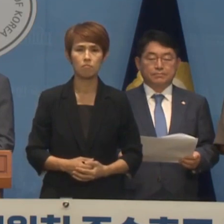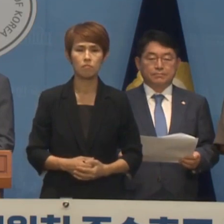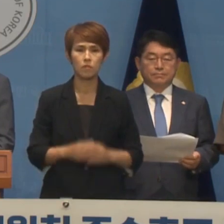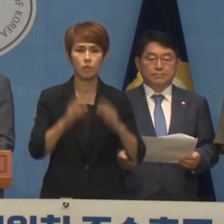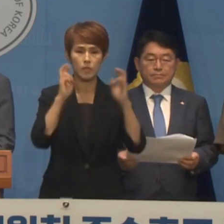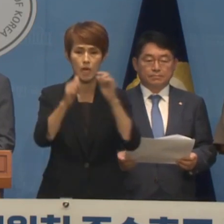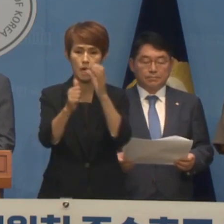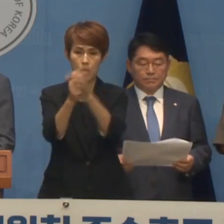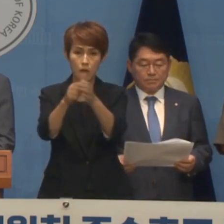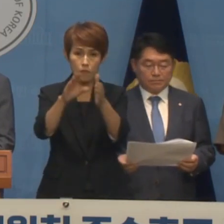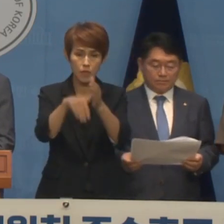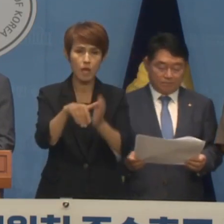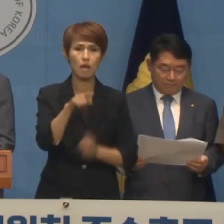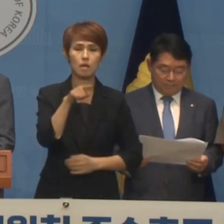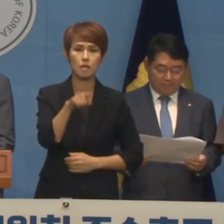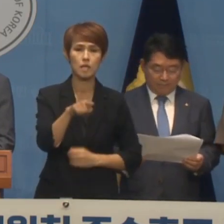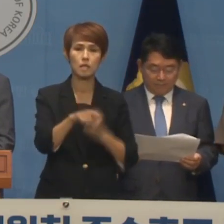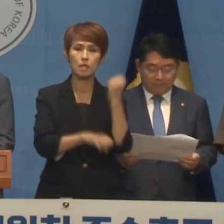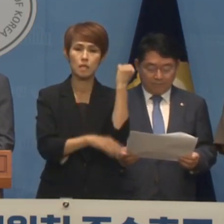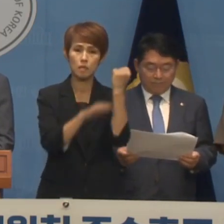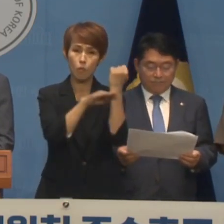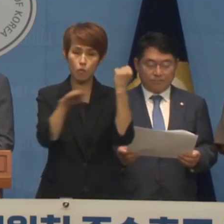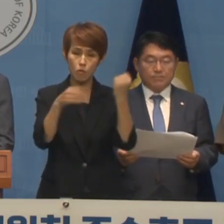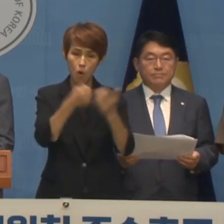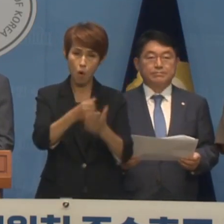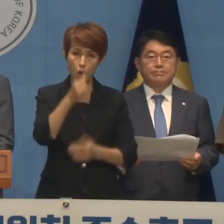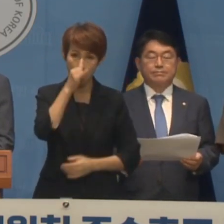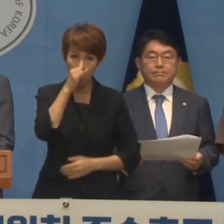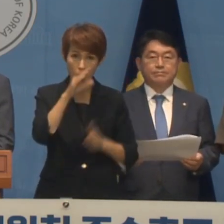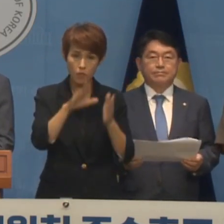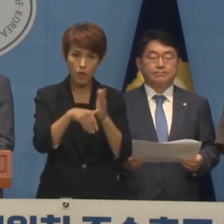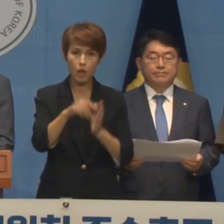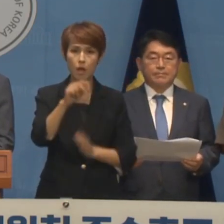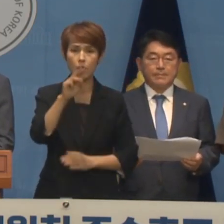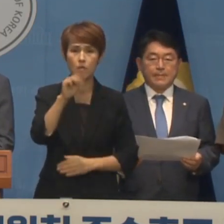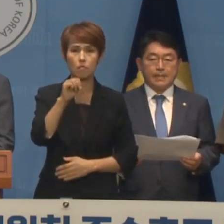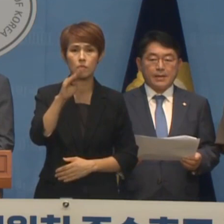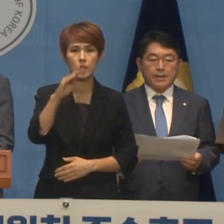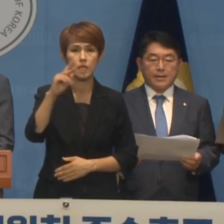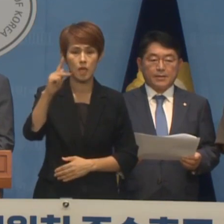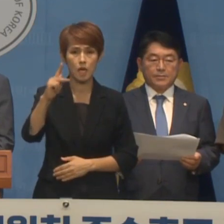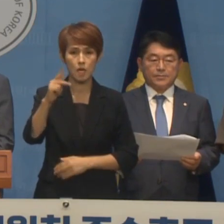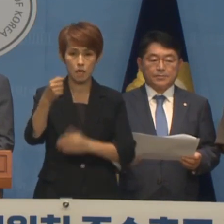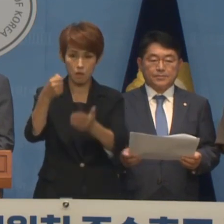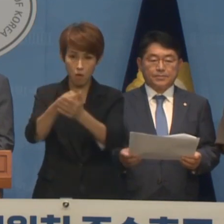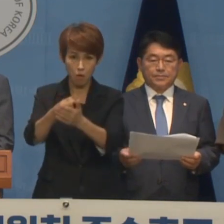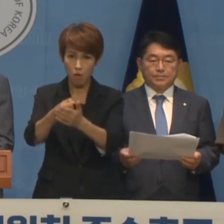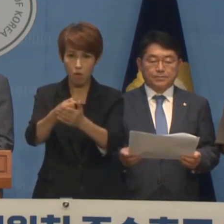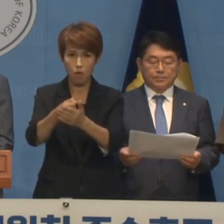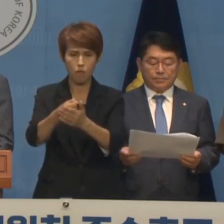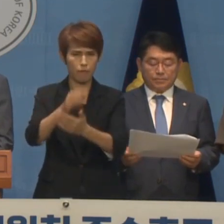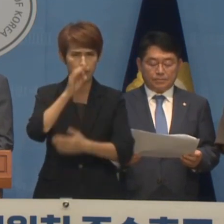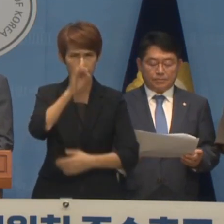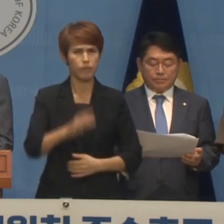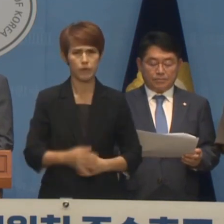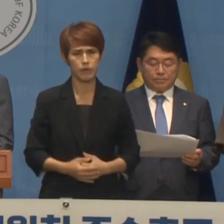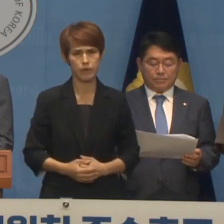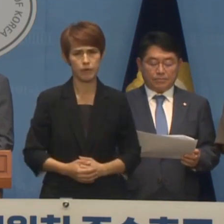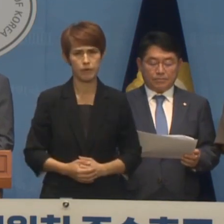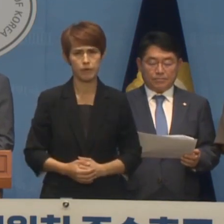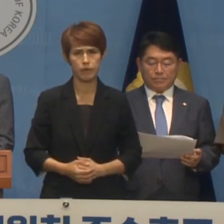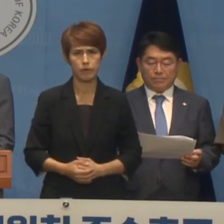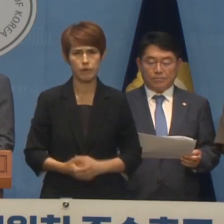있어서 ESG 원칙이 적용되었다면 이런 업체가 위탁운용사로 선정된 사태는 벌어지지 않았을